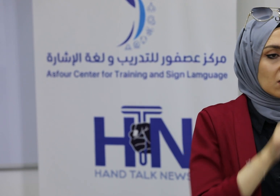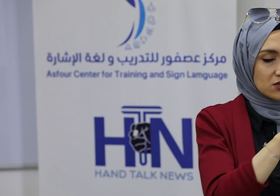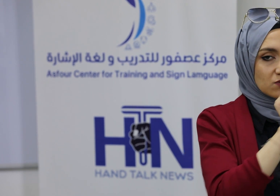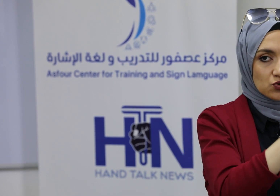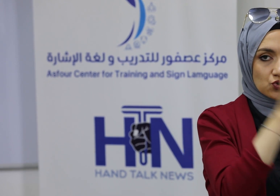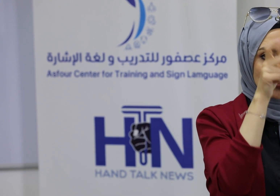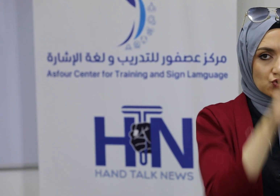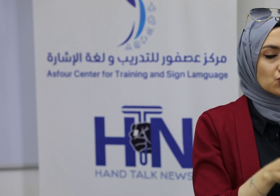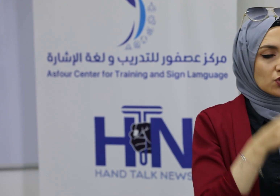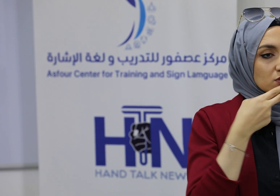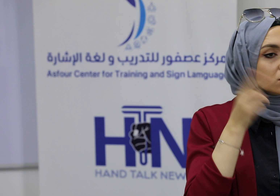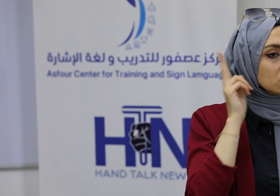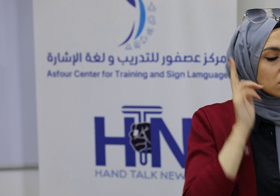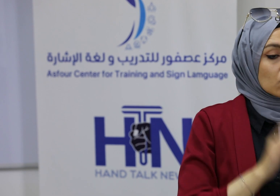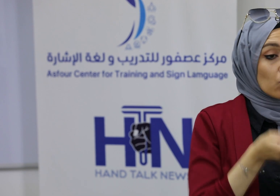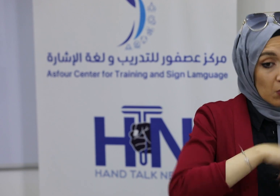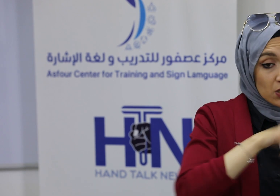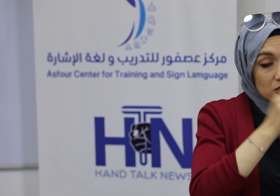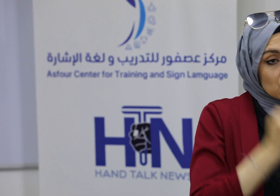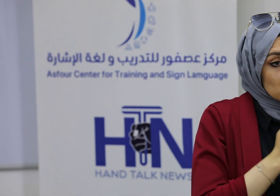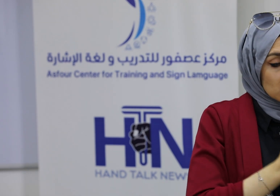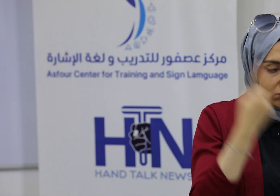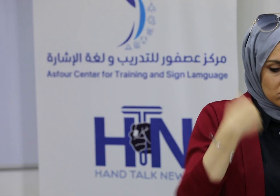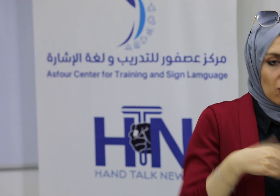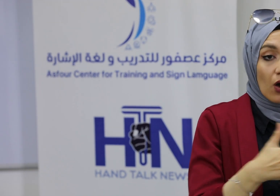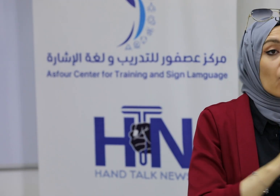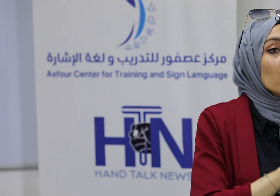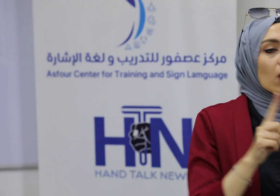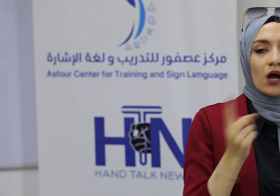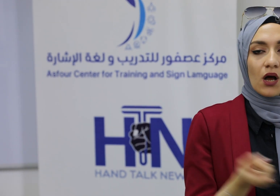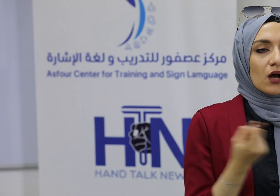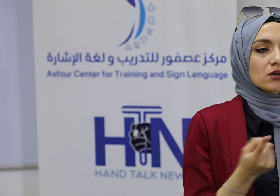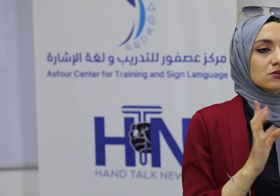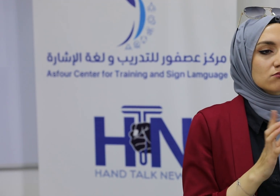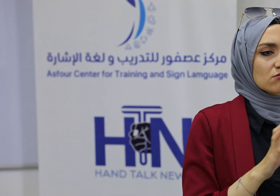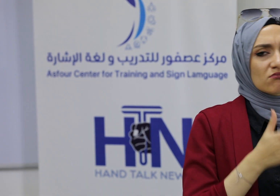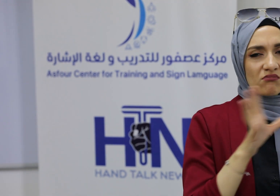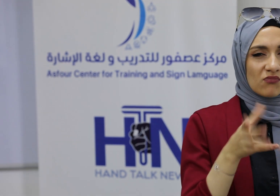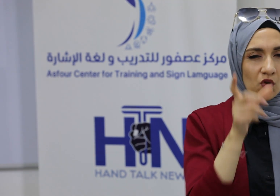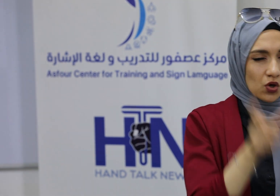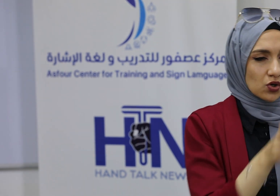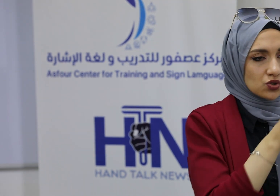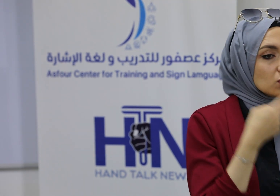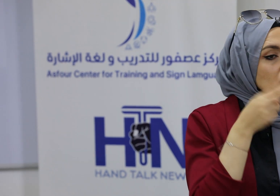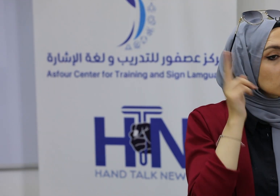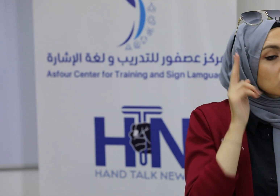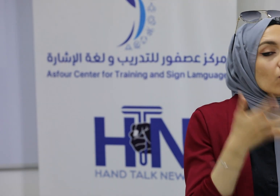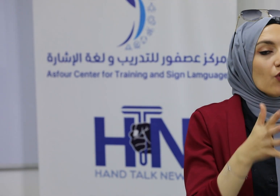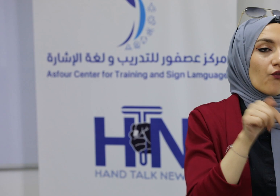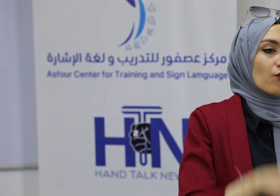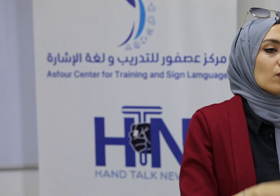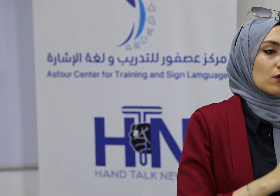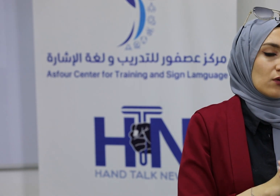ثقتك بنفسك واشتغل على حالك وما تخاف. هو بيخاف، عادة الشخص الأصم بيخاف، فأنت طالما